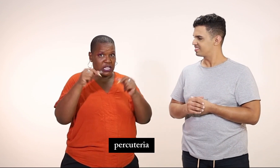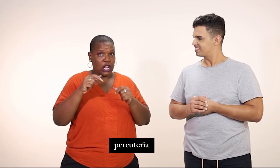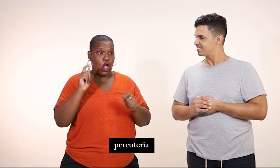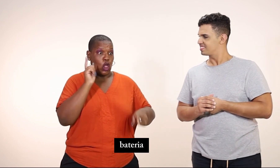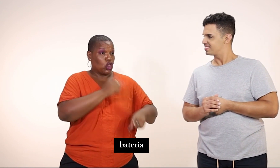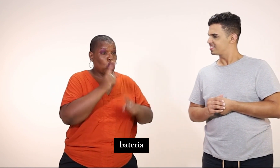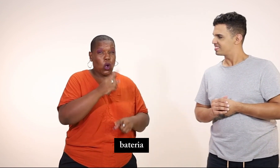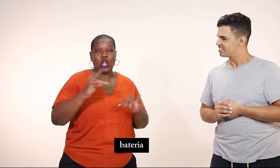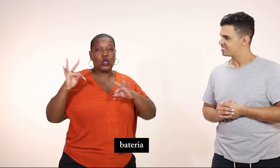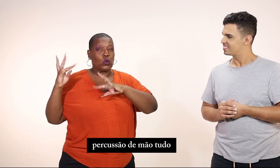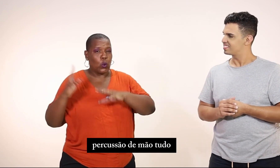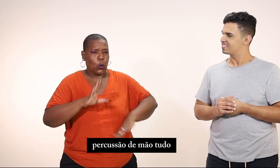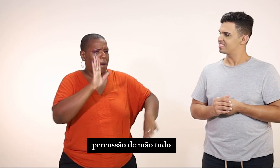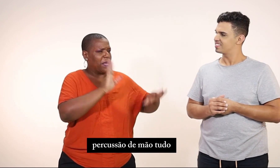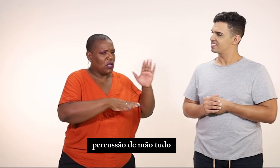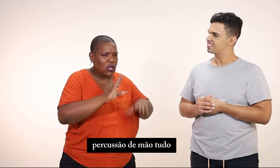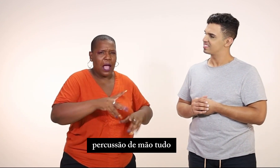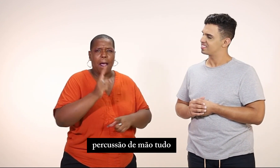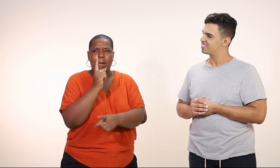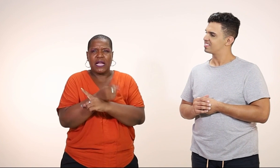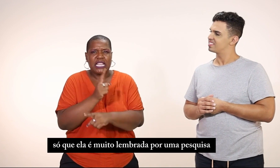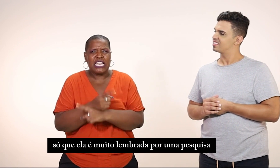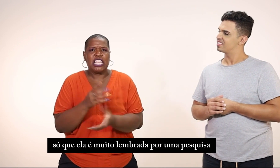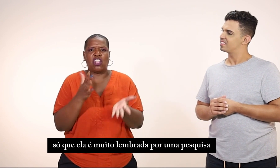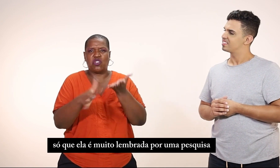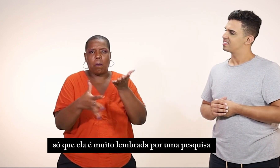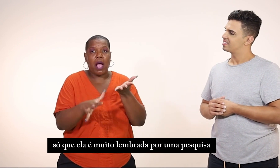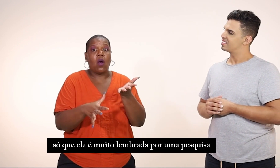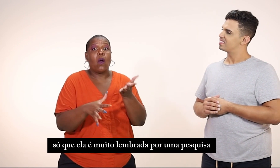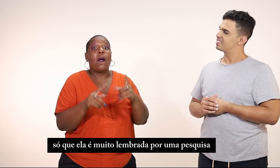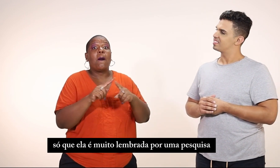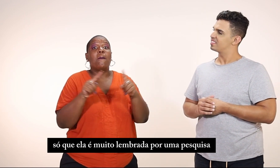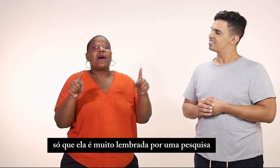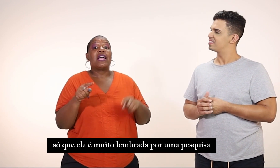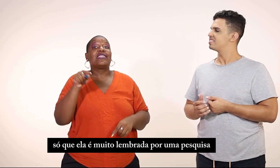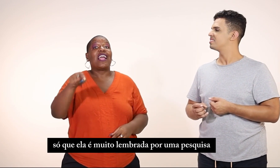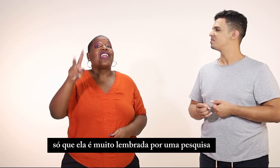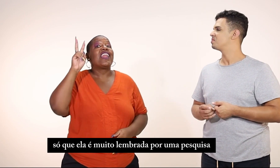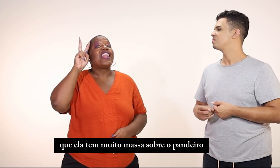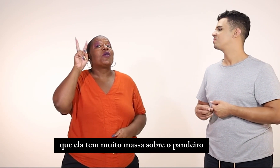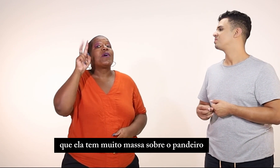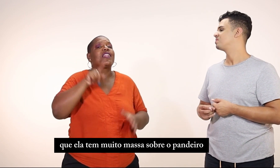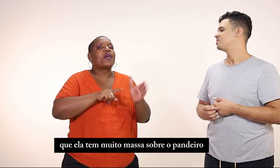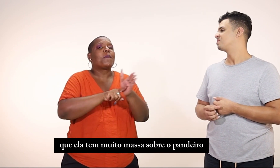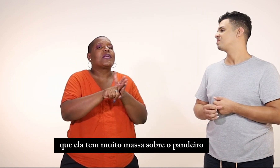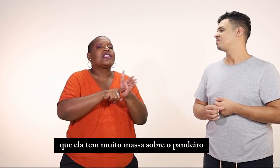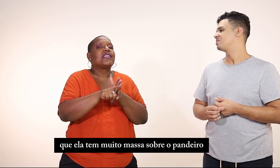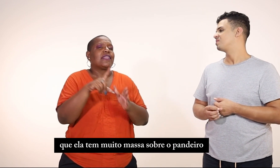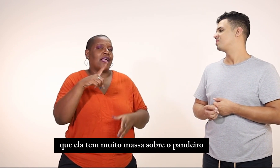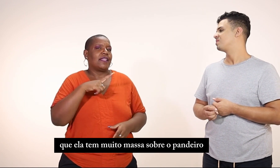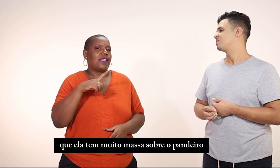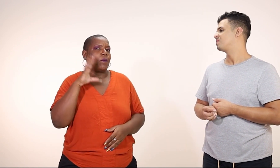percuteria, bateria, percussão de mão, tudo. Só que ela é muito lembrada por uma pesquisa que ela tem muito massa sobre o pandeiro.